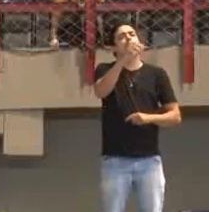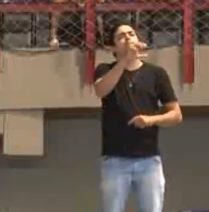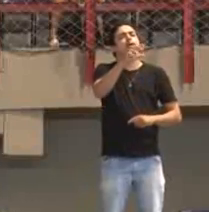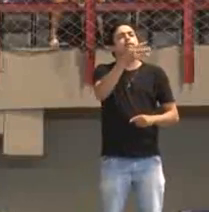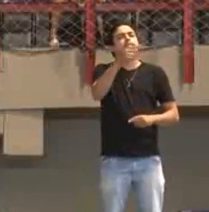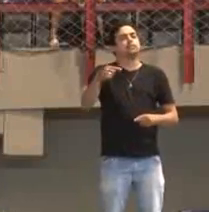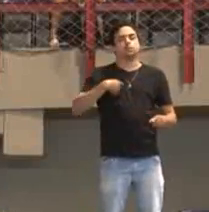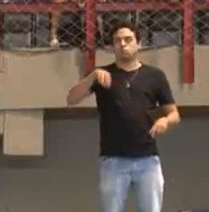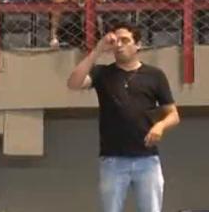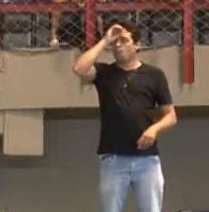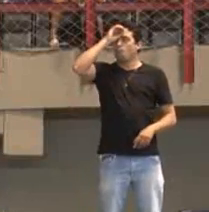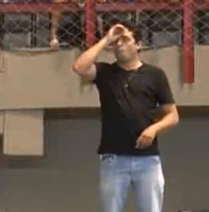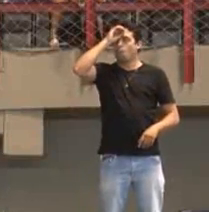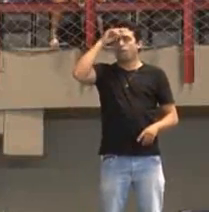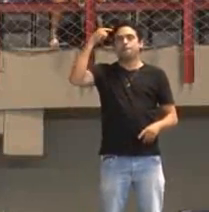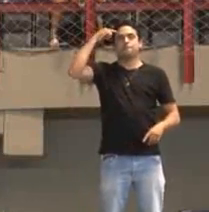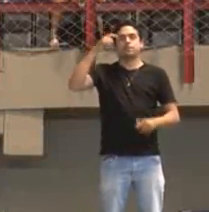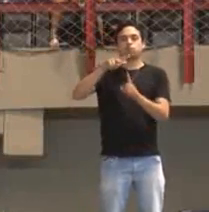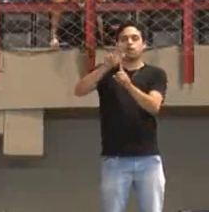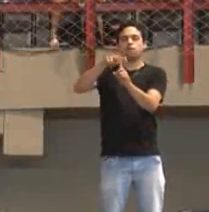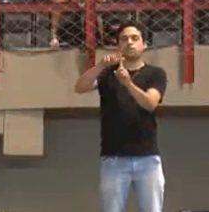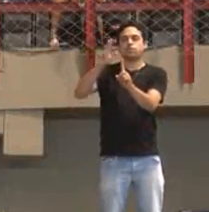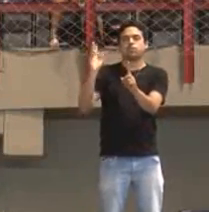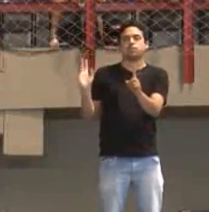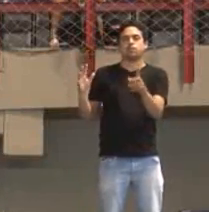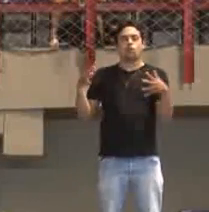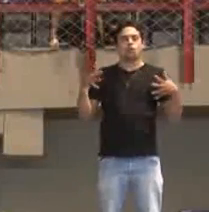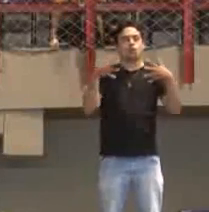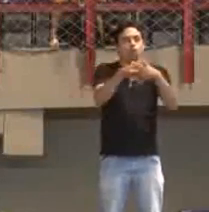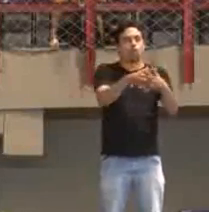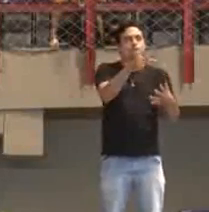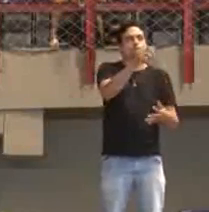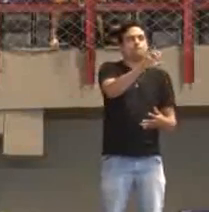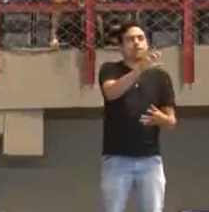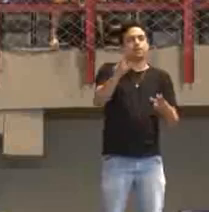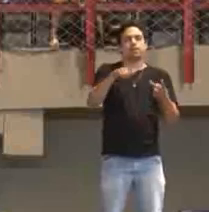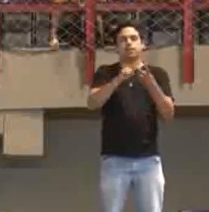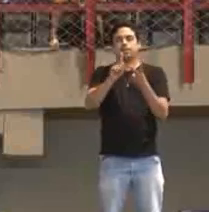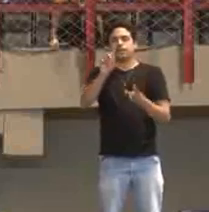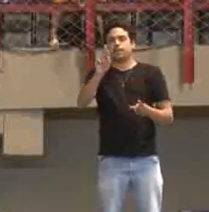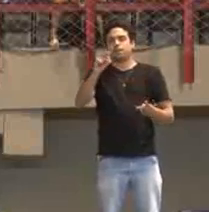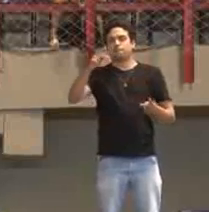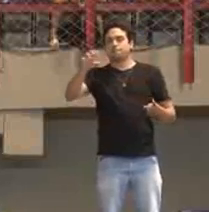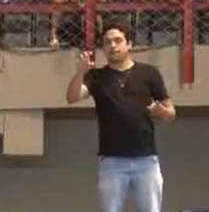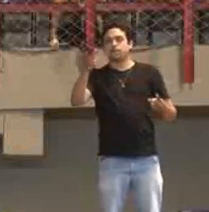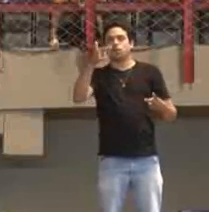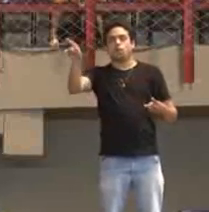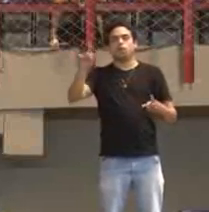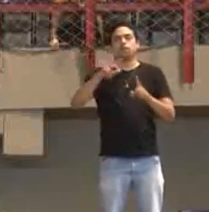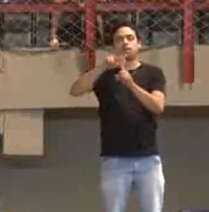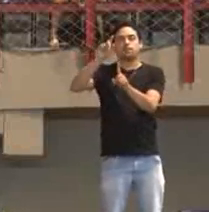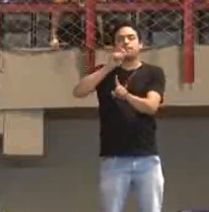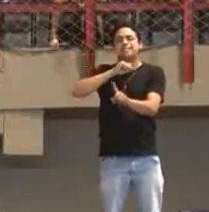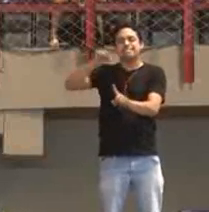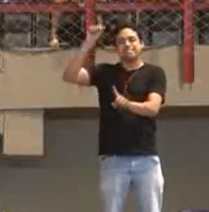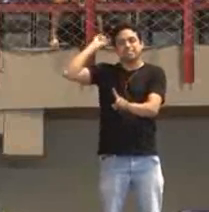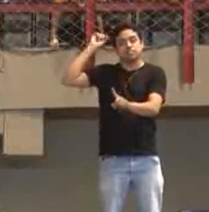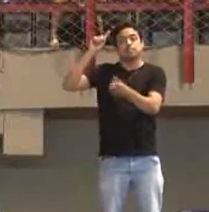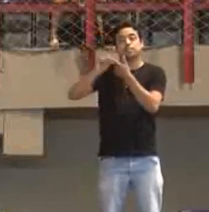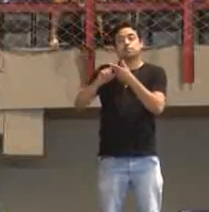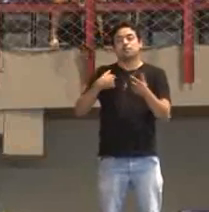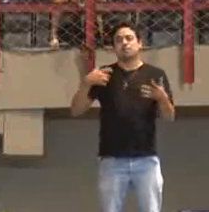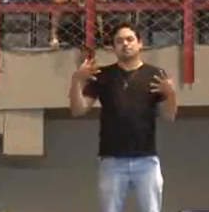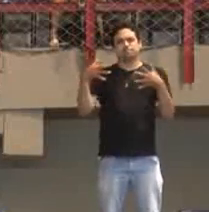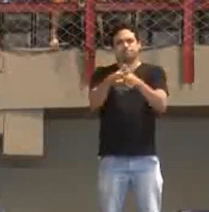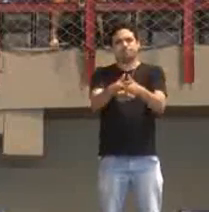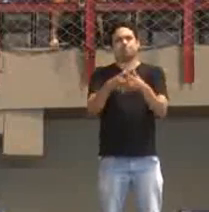PEC, ele não sabia, pensou que era refrigerante, confundiu PEC com grapete, que é outro refrigerante antigo. Aí você